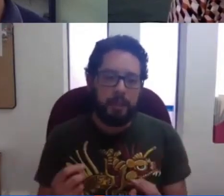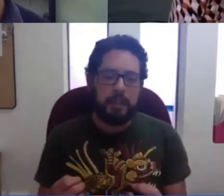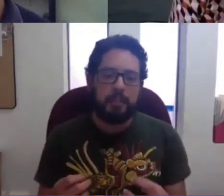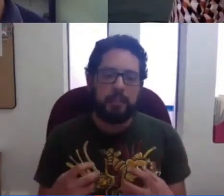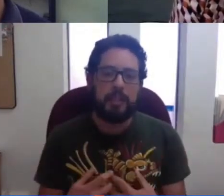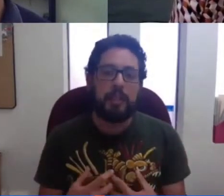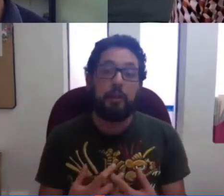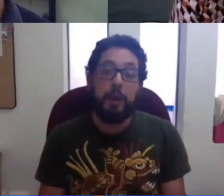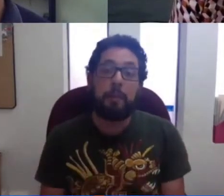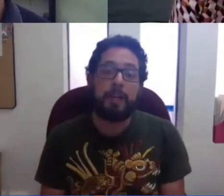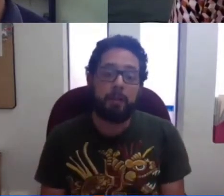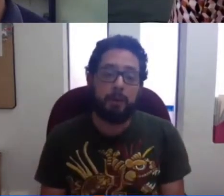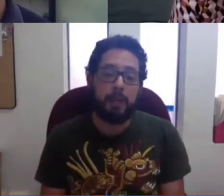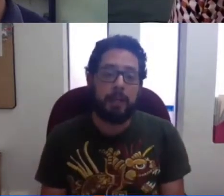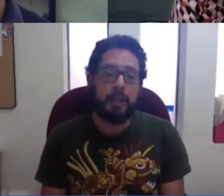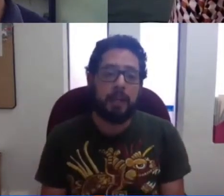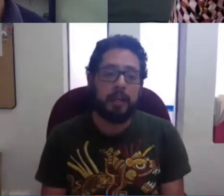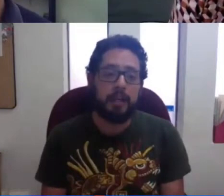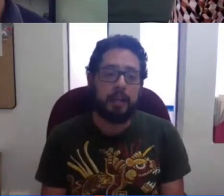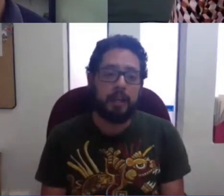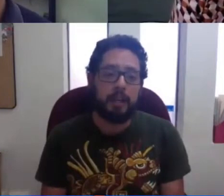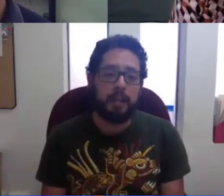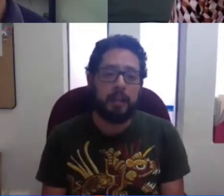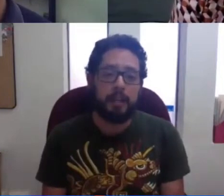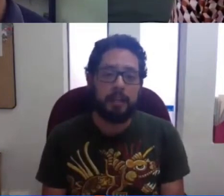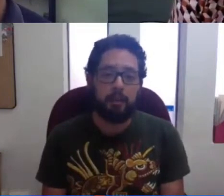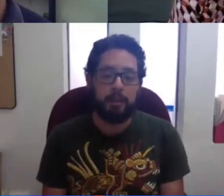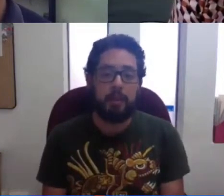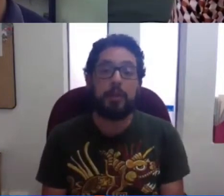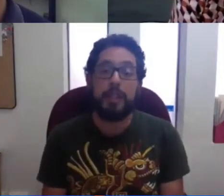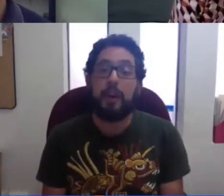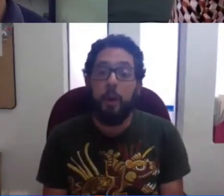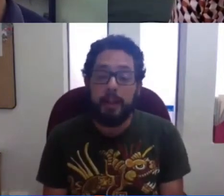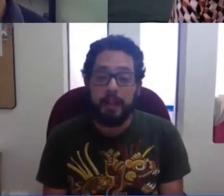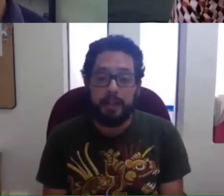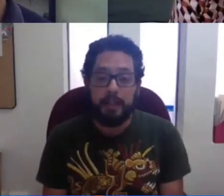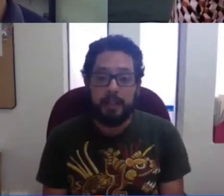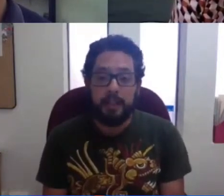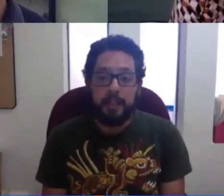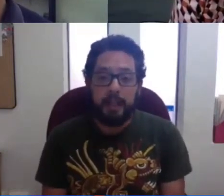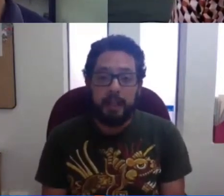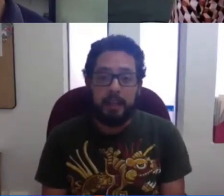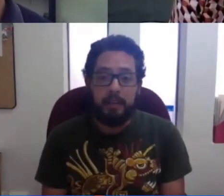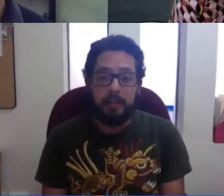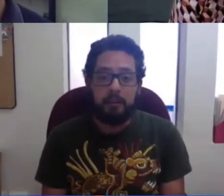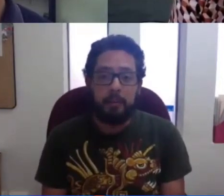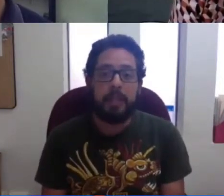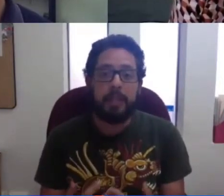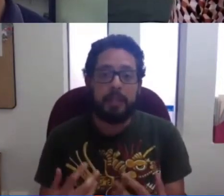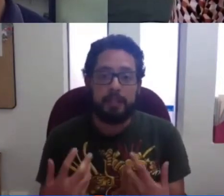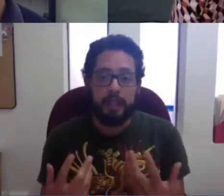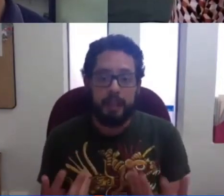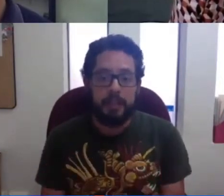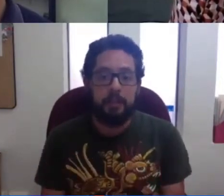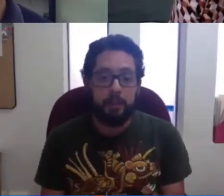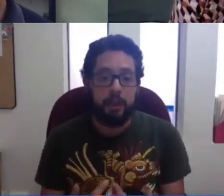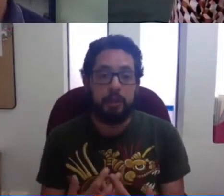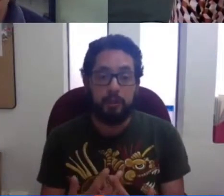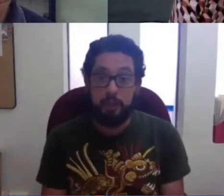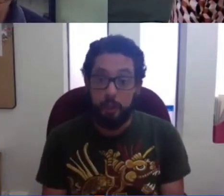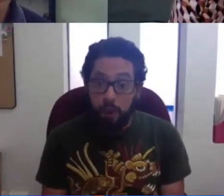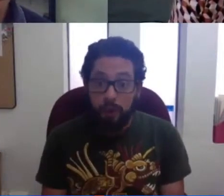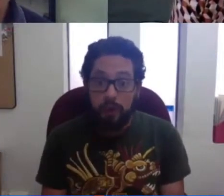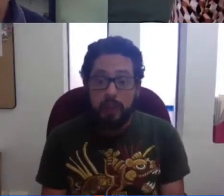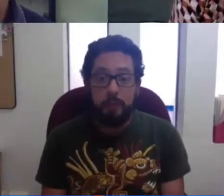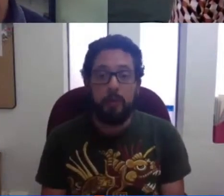captar todos esos? Los papás, por lo general, en esa situación no se dan cuenta. El niño puede estar haciendo